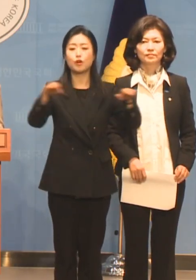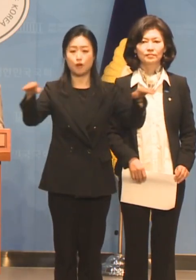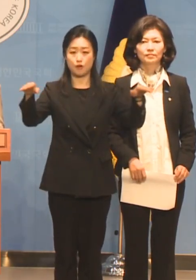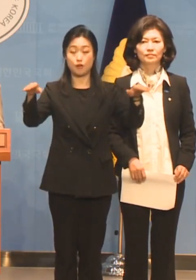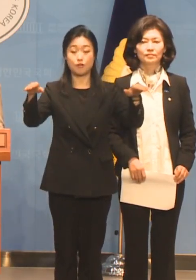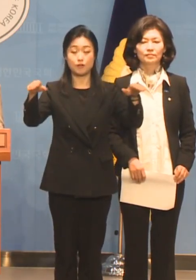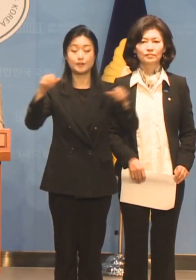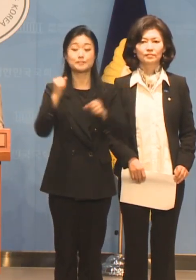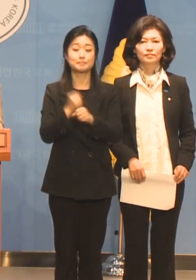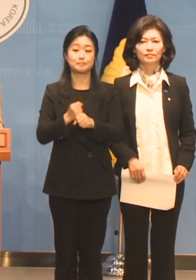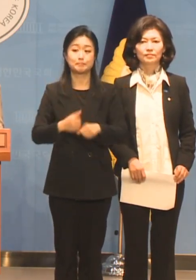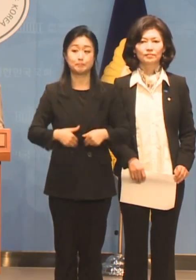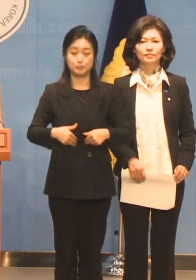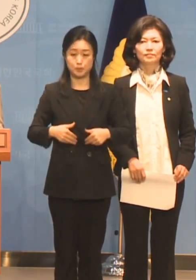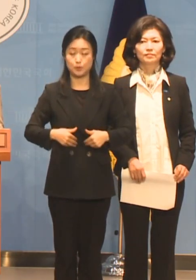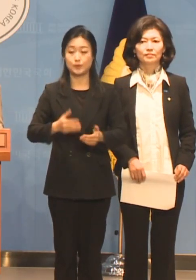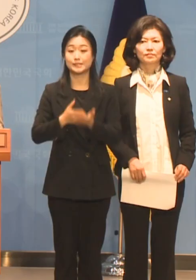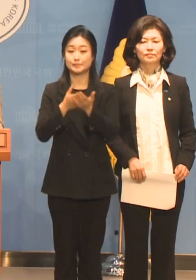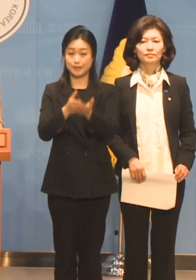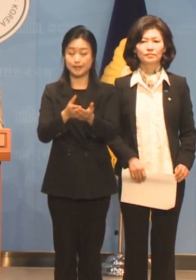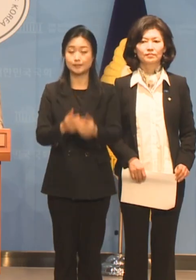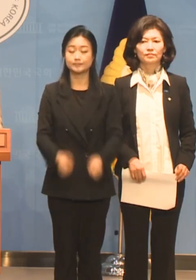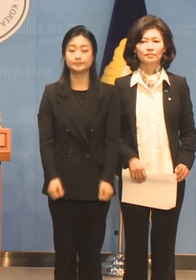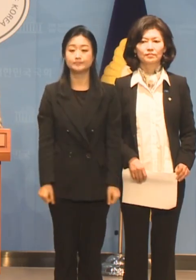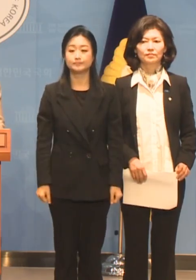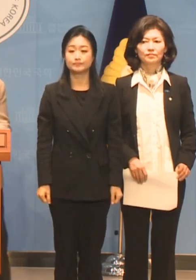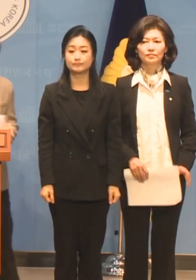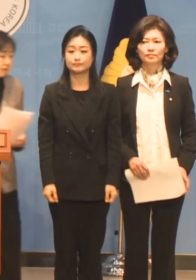노력이 필요함을 보여줍니다.